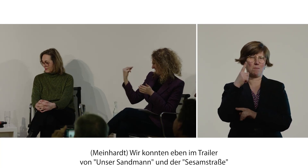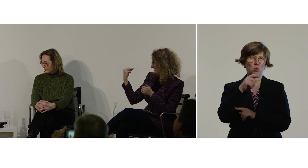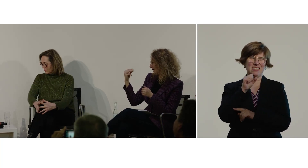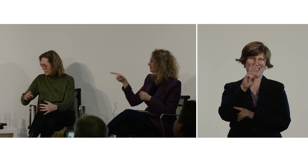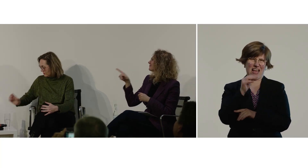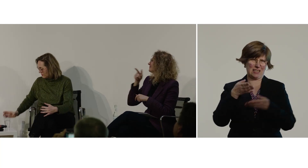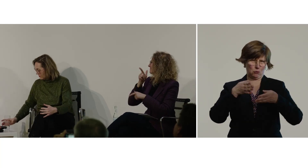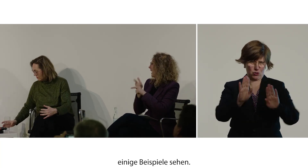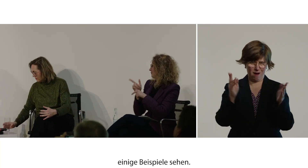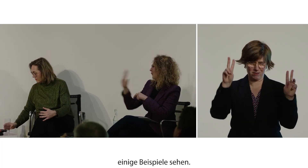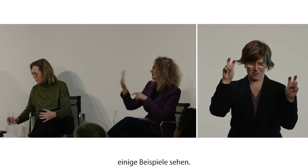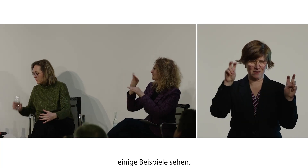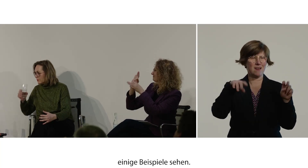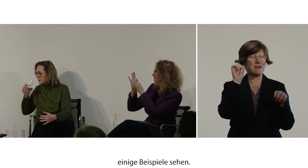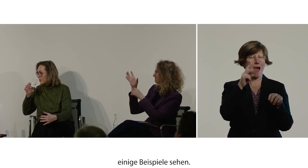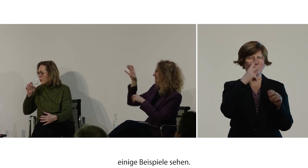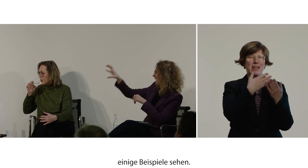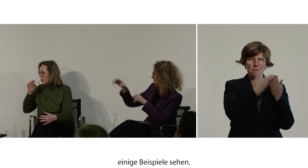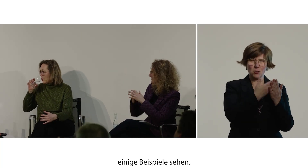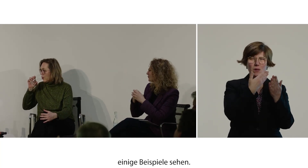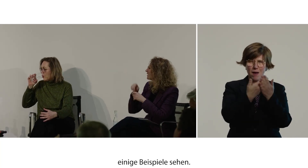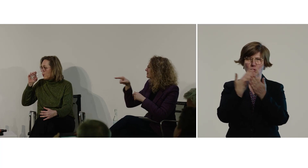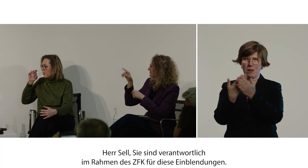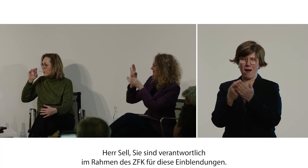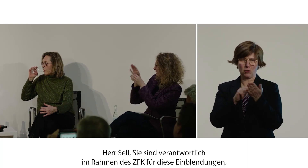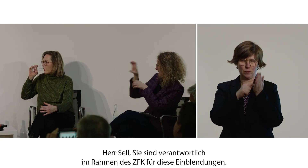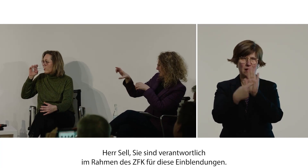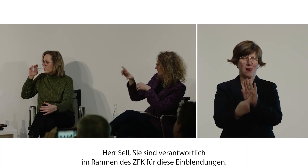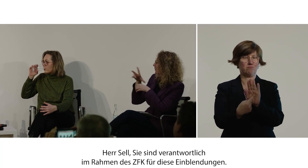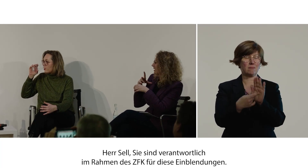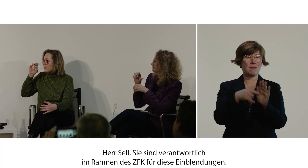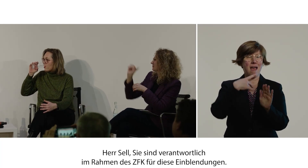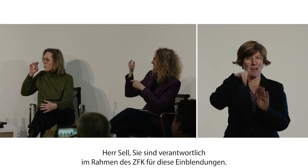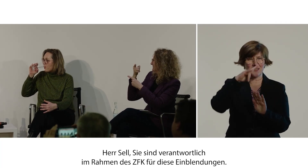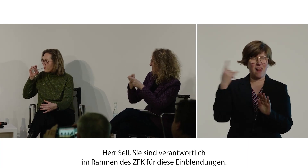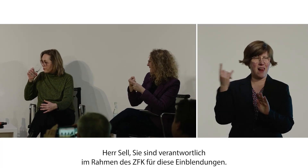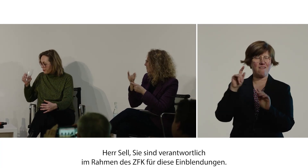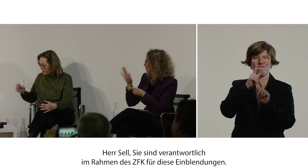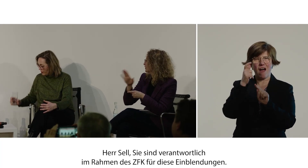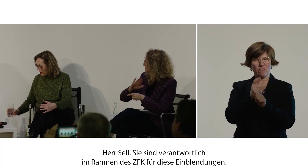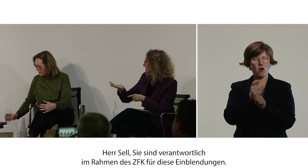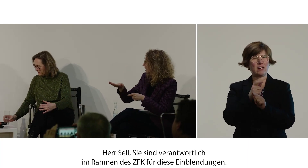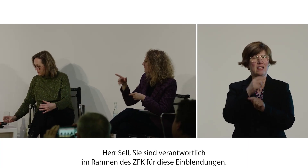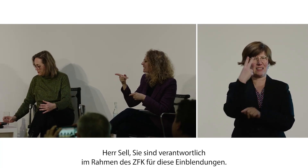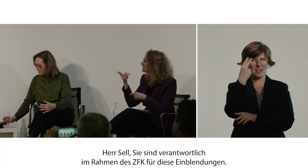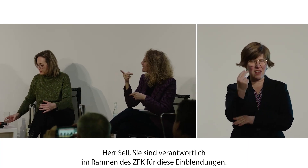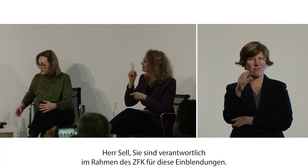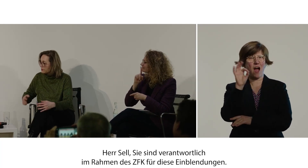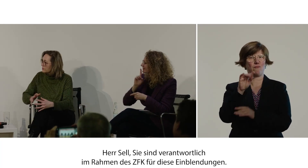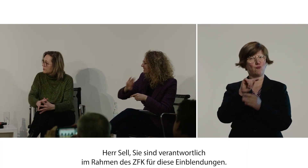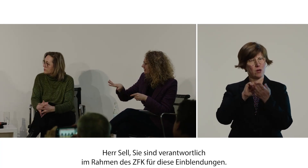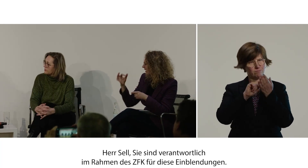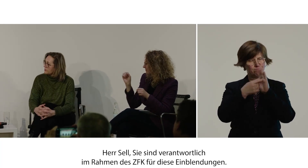einige Beispiele sehen. Herr Sell, Sie sind verantwortlich im Rahmen des ZFK für diese